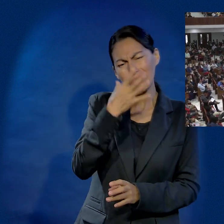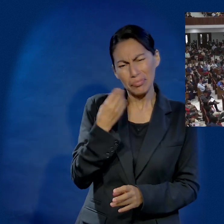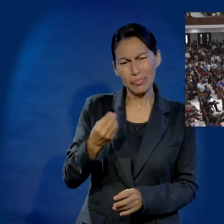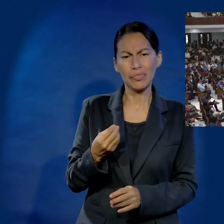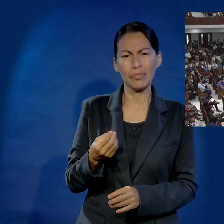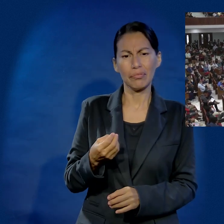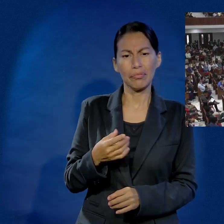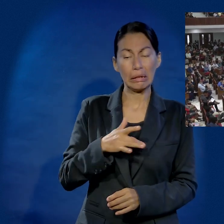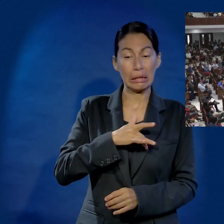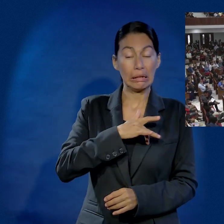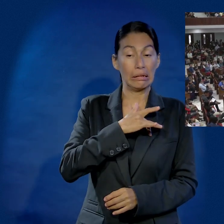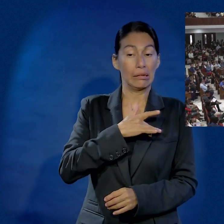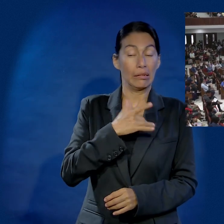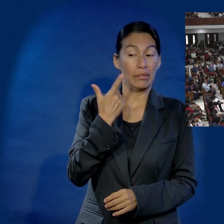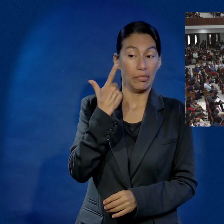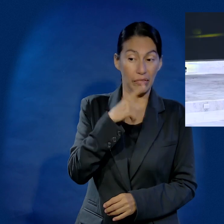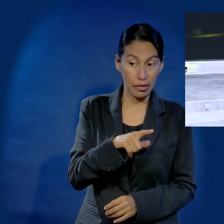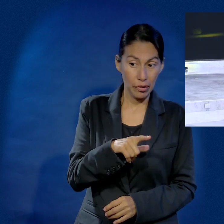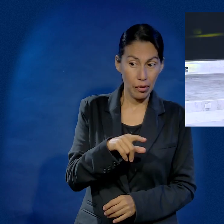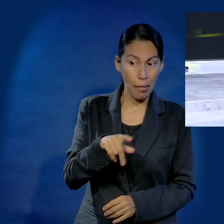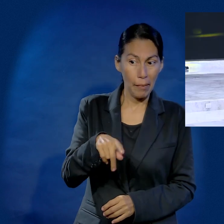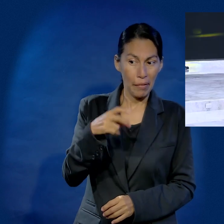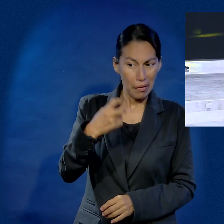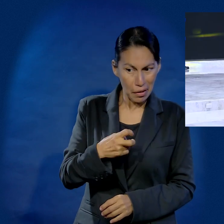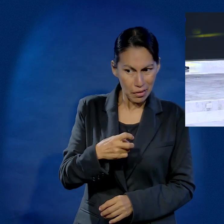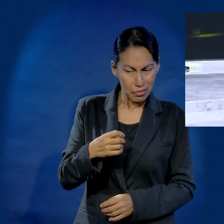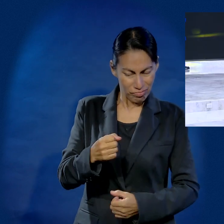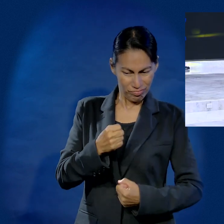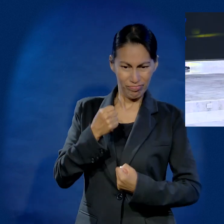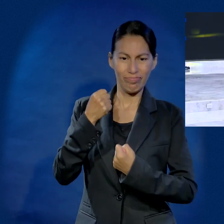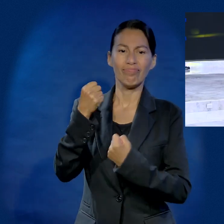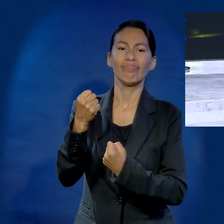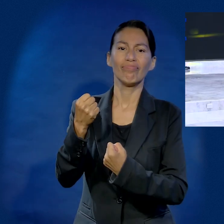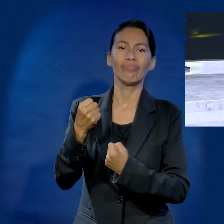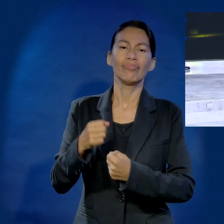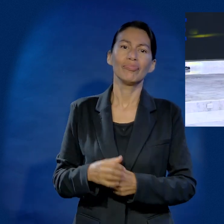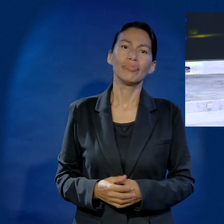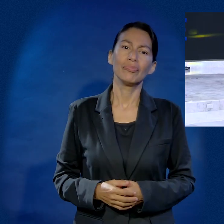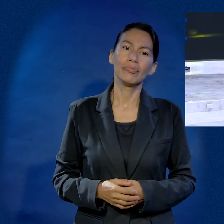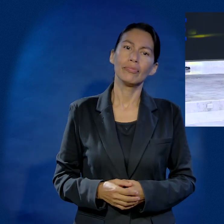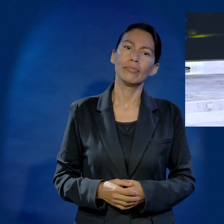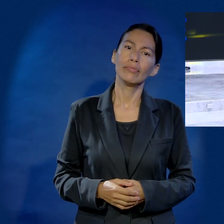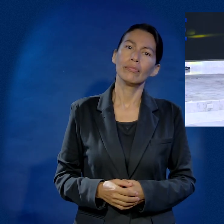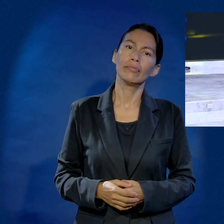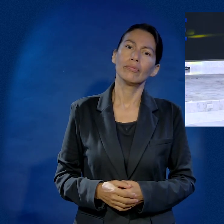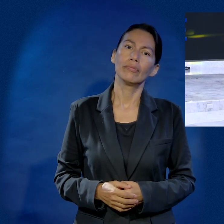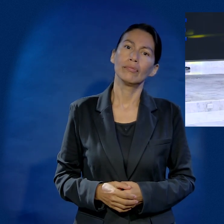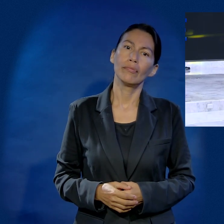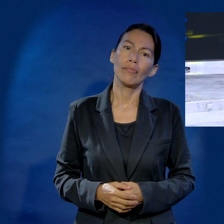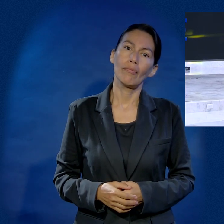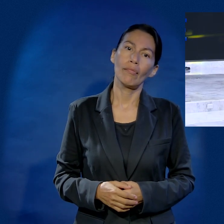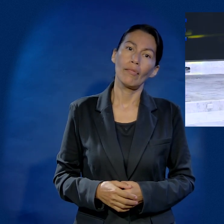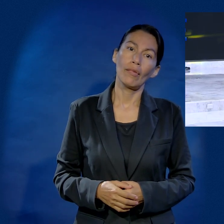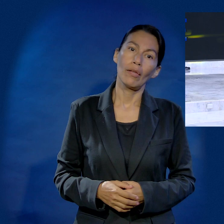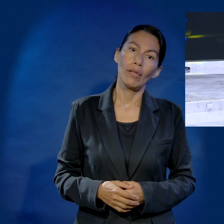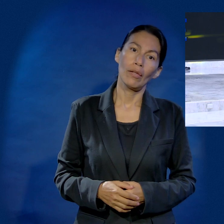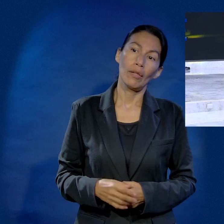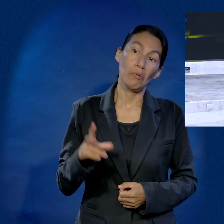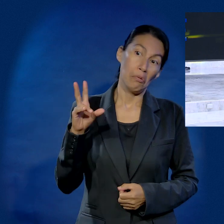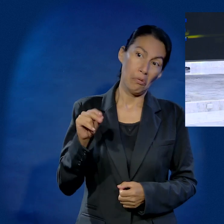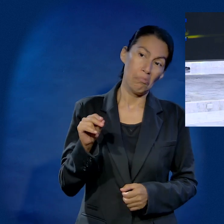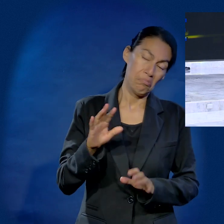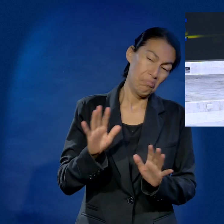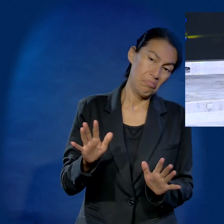pasado. De verdad, mira, sí se siente feo y duele y todo, pero eso te hace más fuerte. El no ya